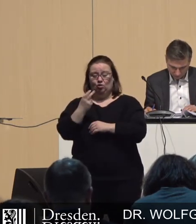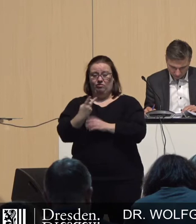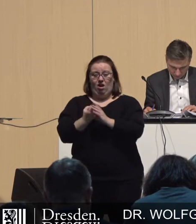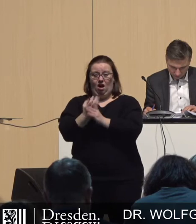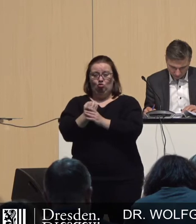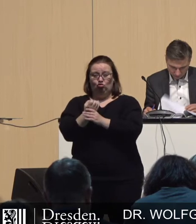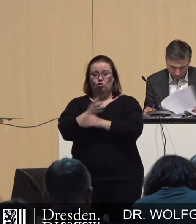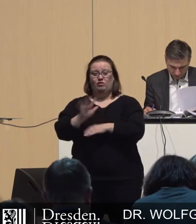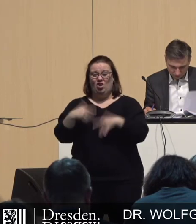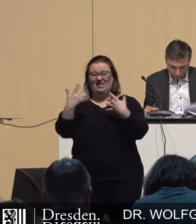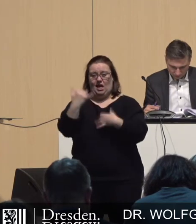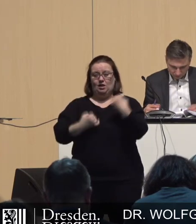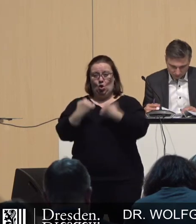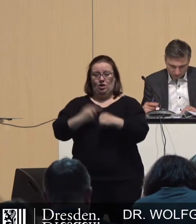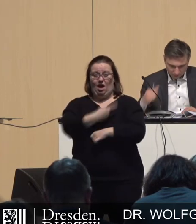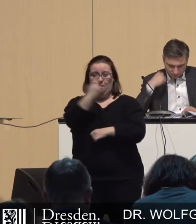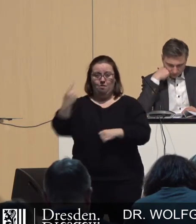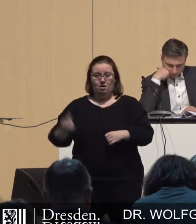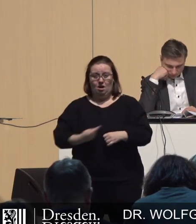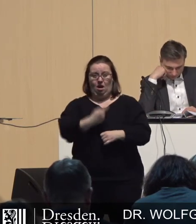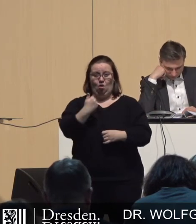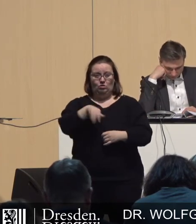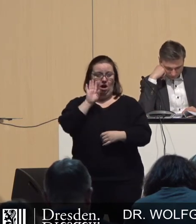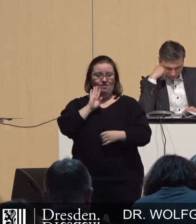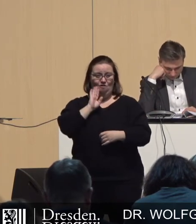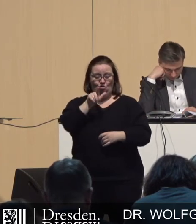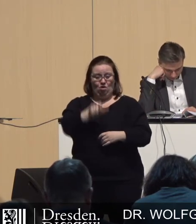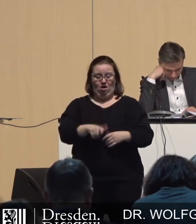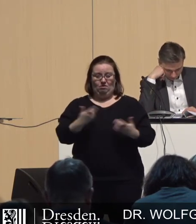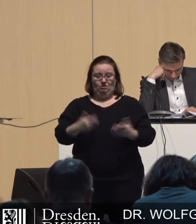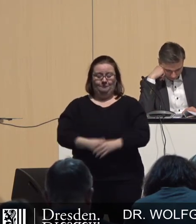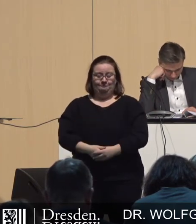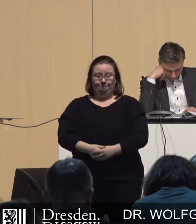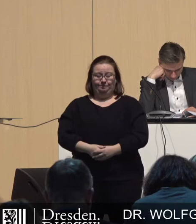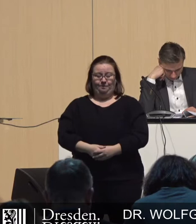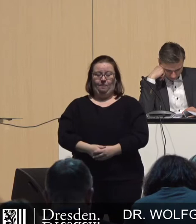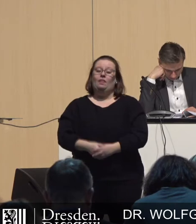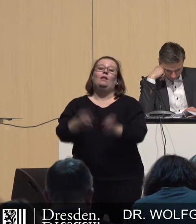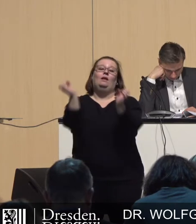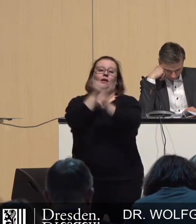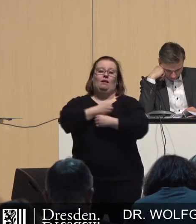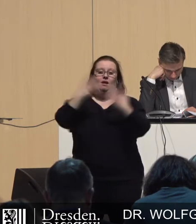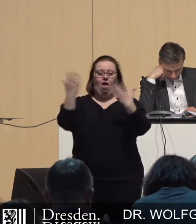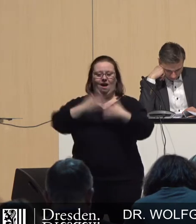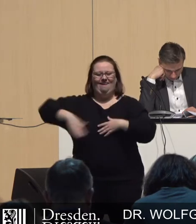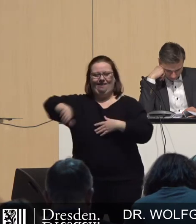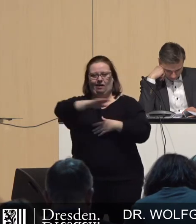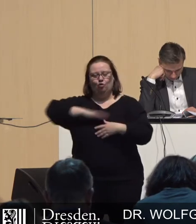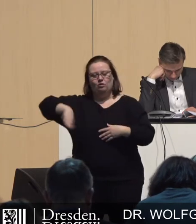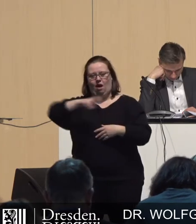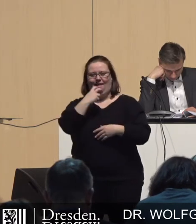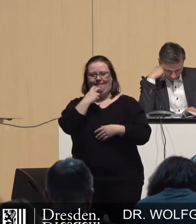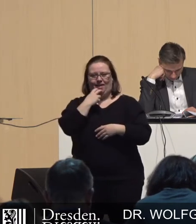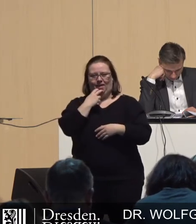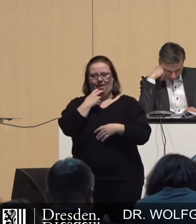CO2-Ausstoß von 10 Tonnen pro Jahr und Einwohner. Dabei ist dann natürlich der regionale